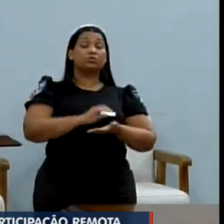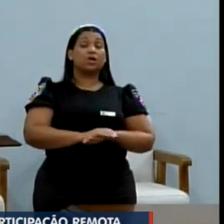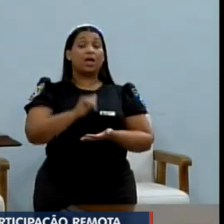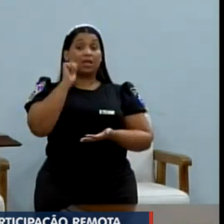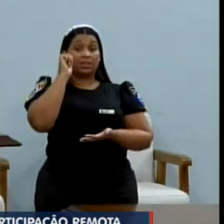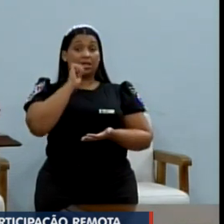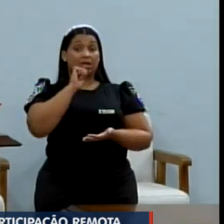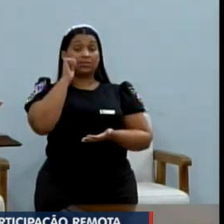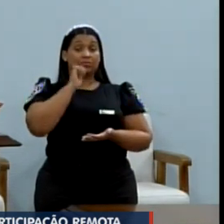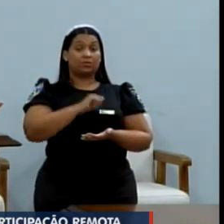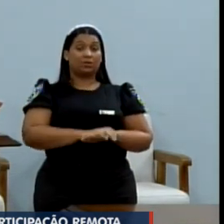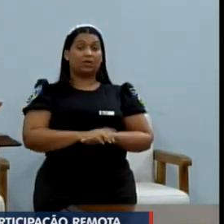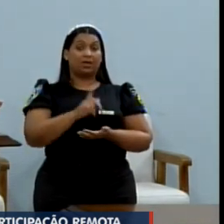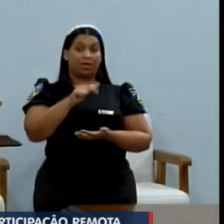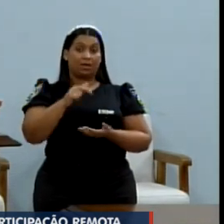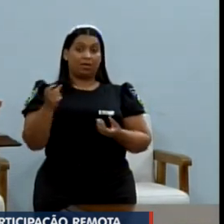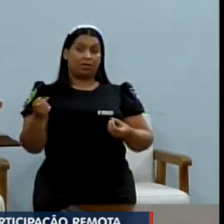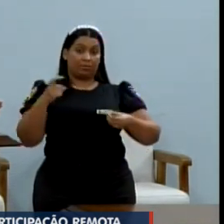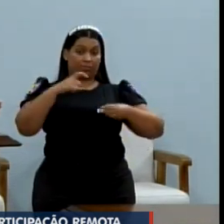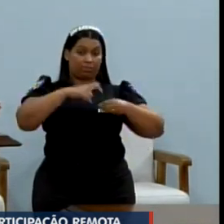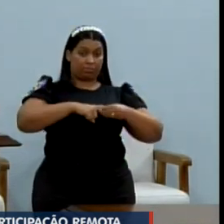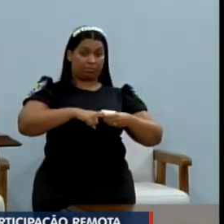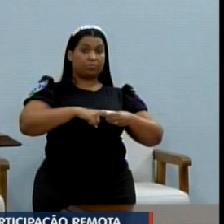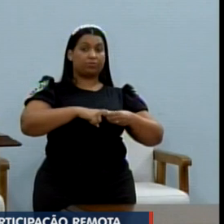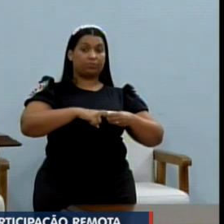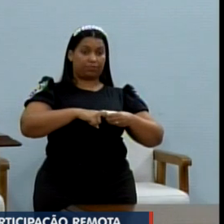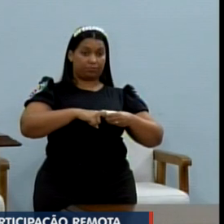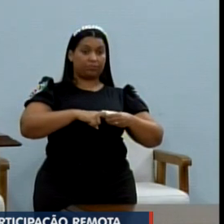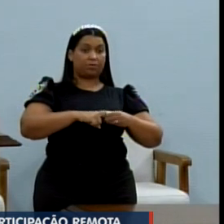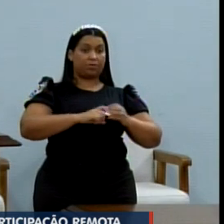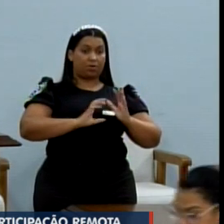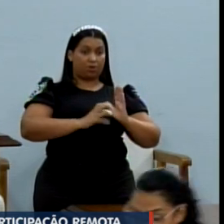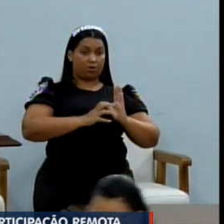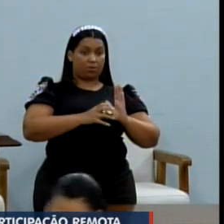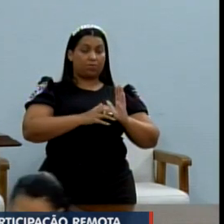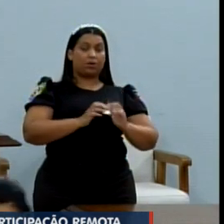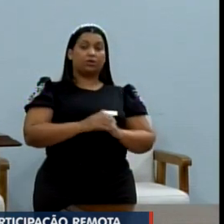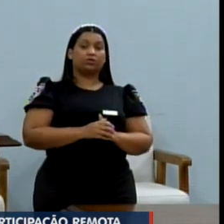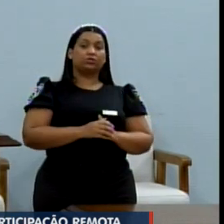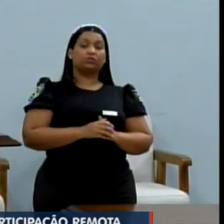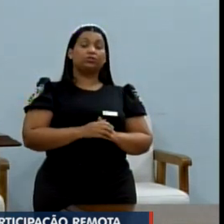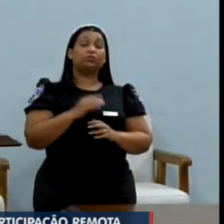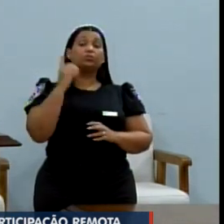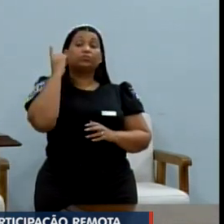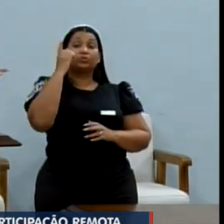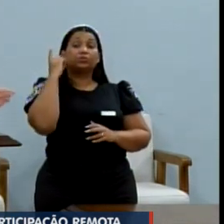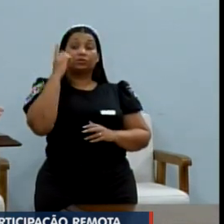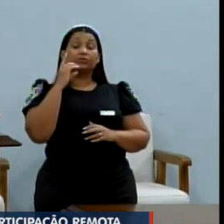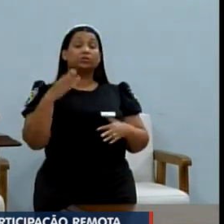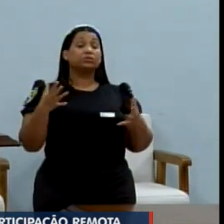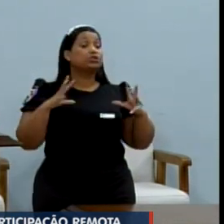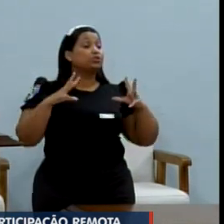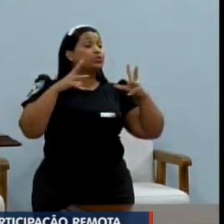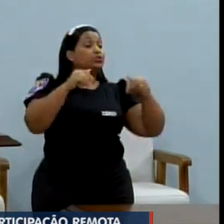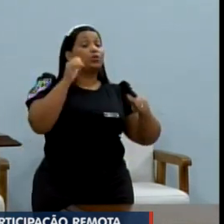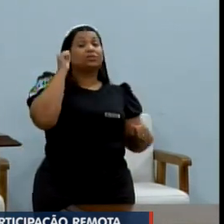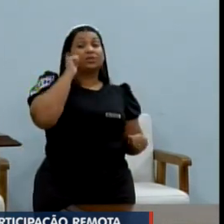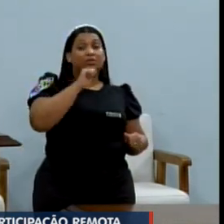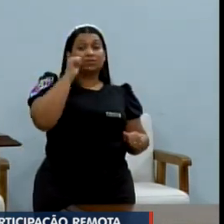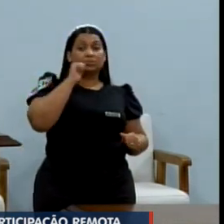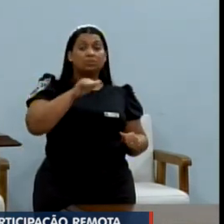mulheres é filiada ao partido do Então o que nós queremos saber se todas as mulheres